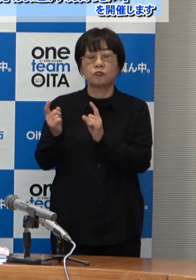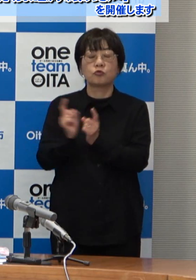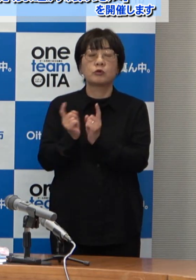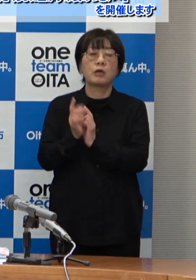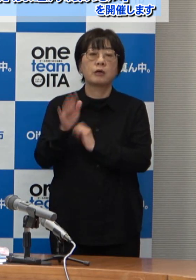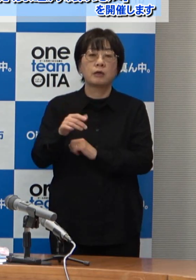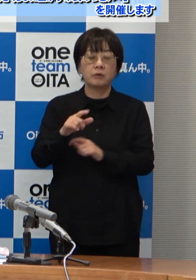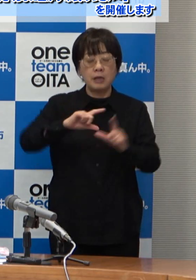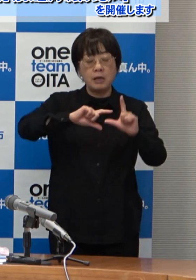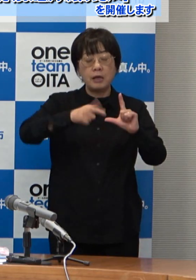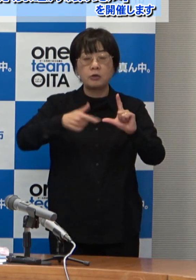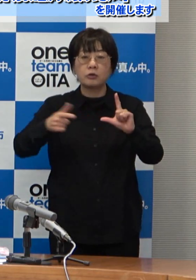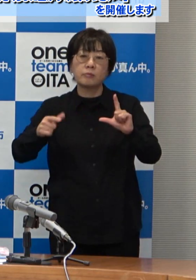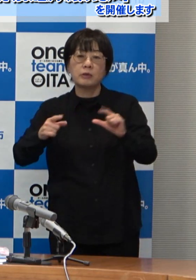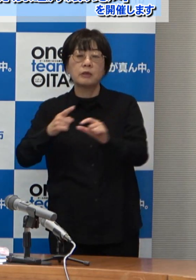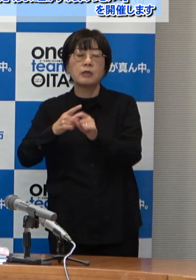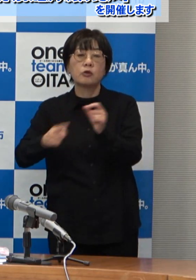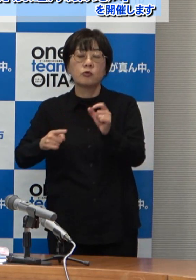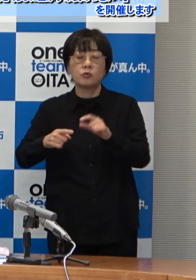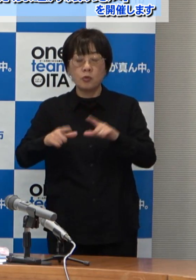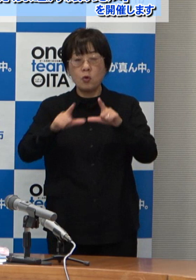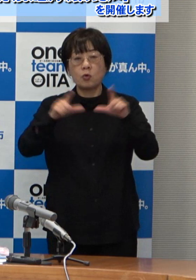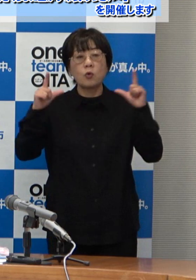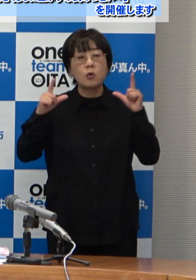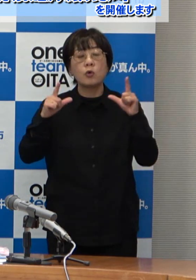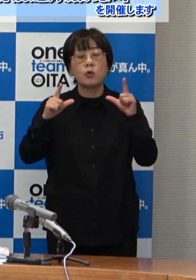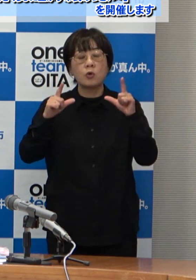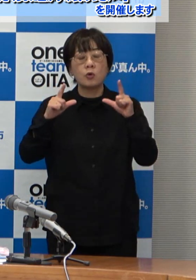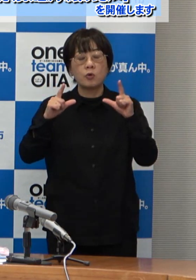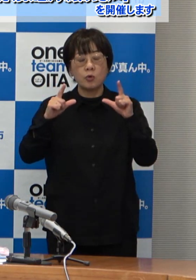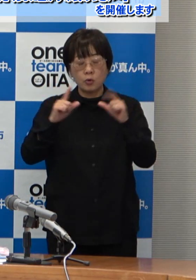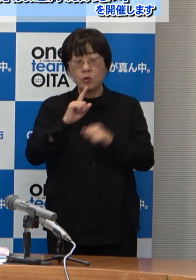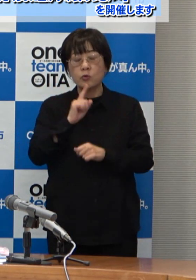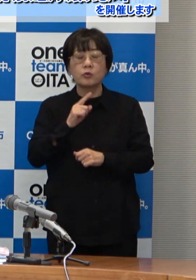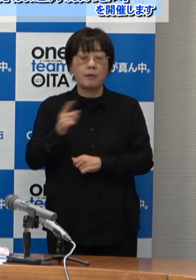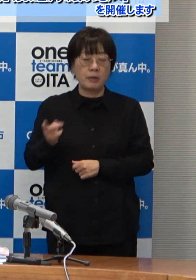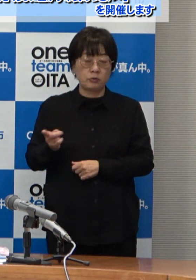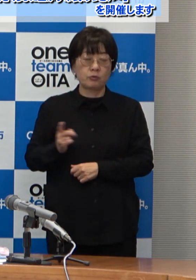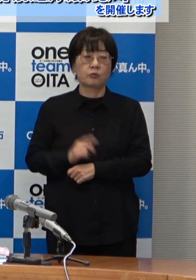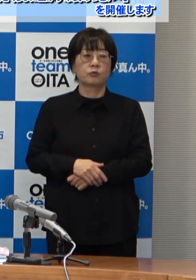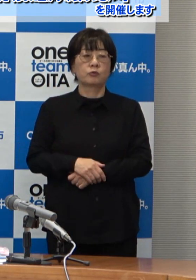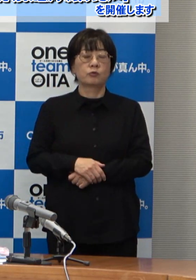lgbを公表してる方でもあり